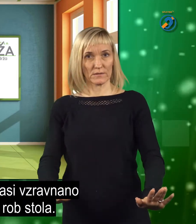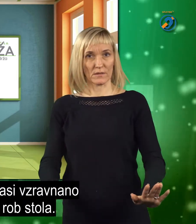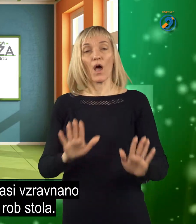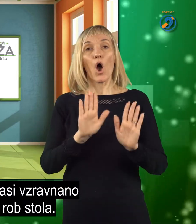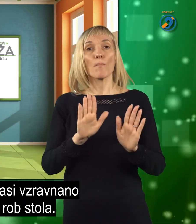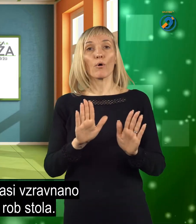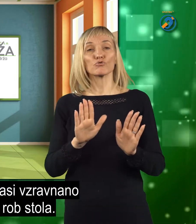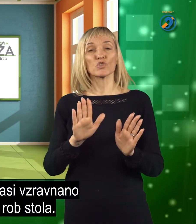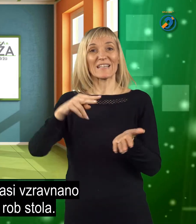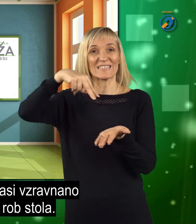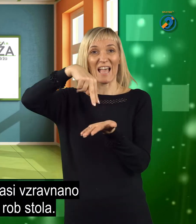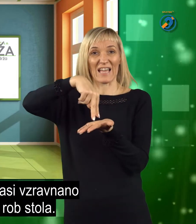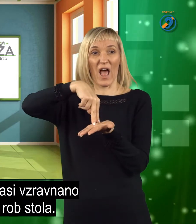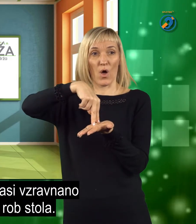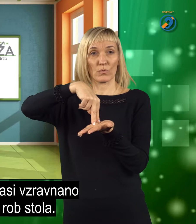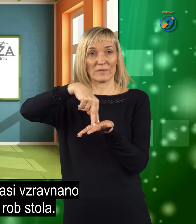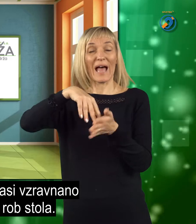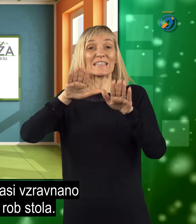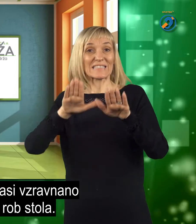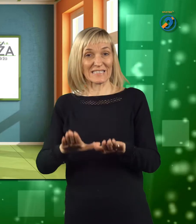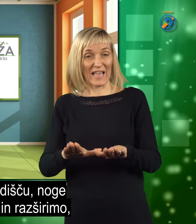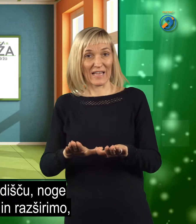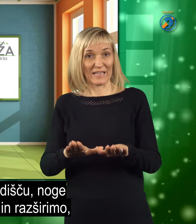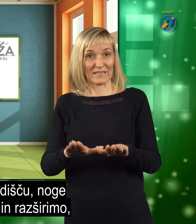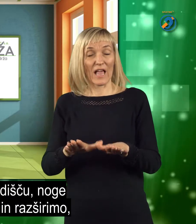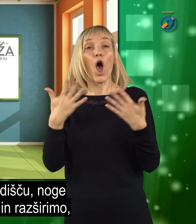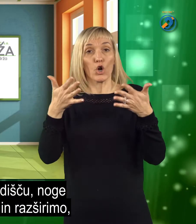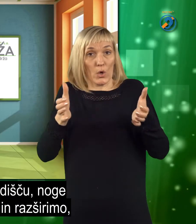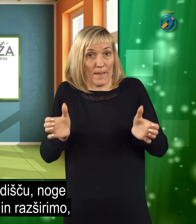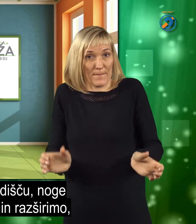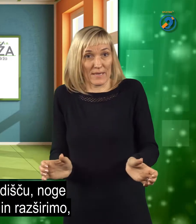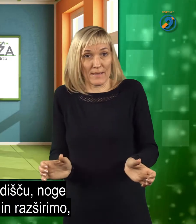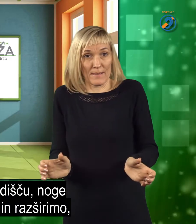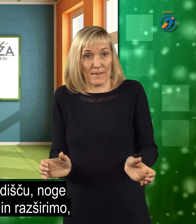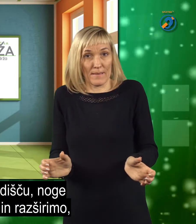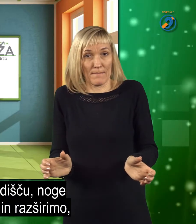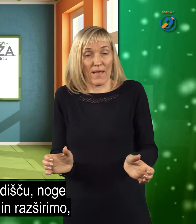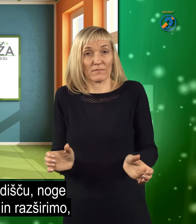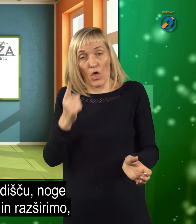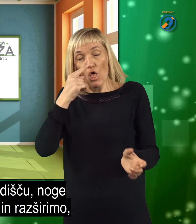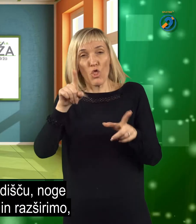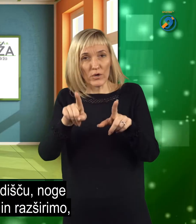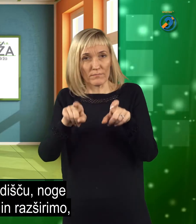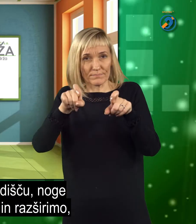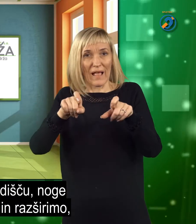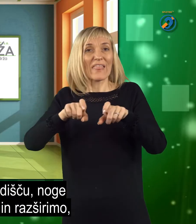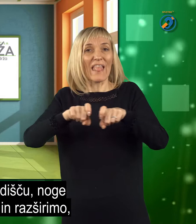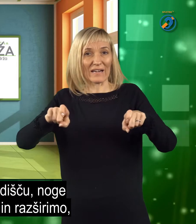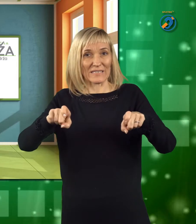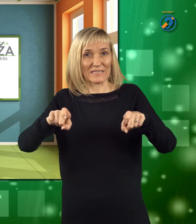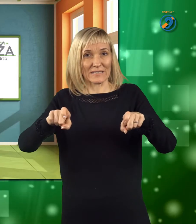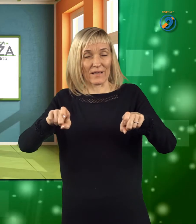se počasi vzravnano usedemo na rob stola. Roke so na sedišču, noge rahlo pokrčimo in